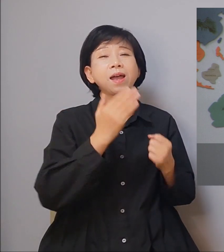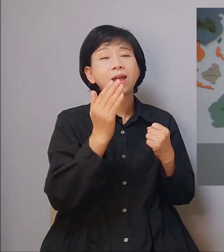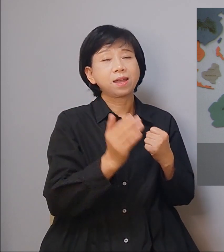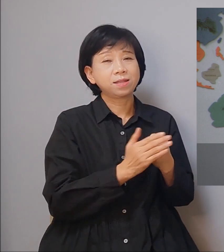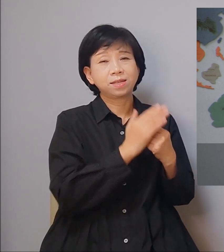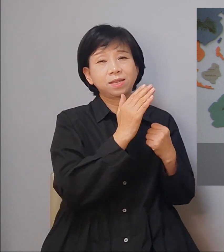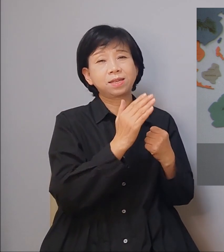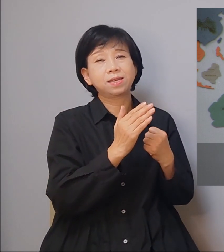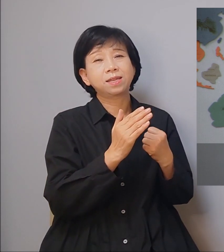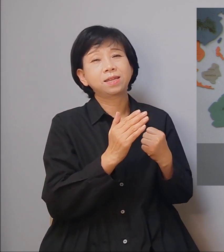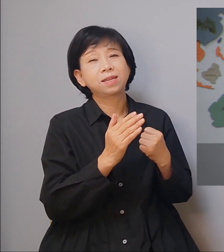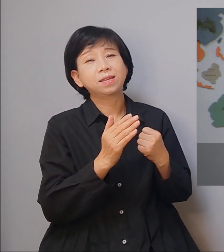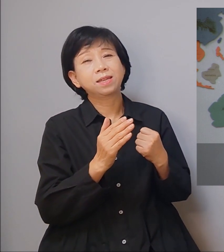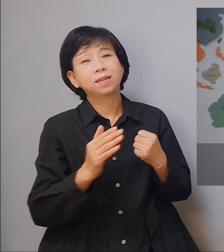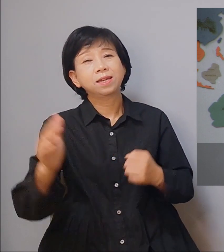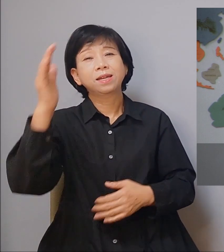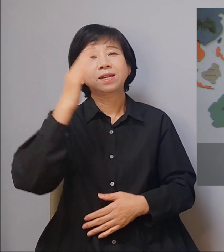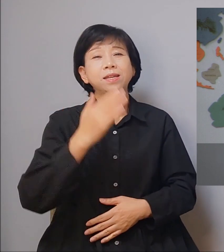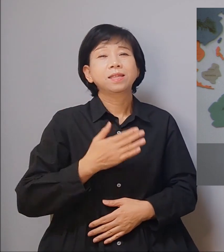너하니